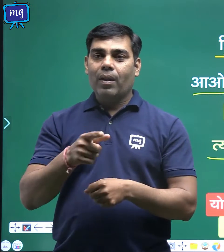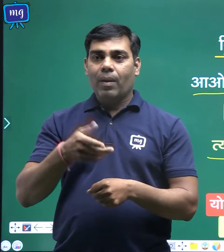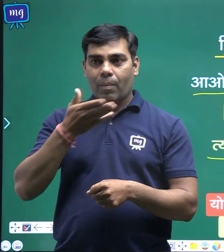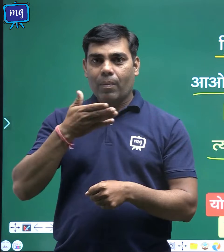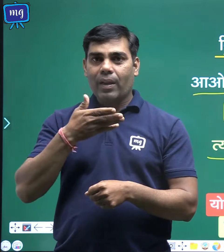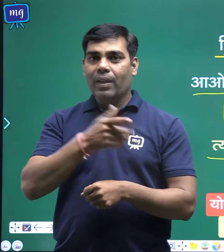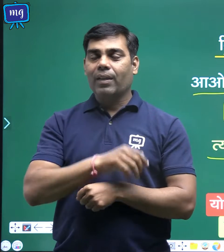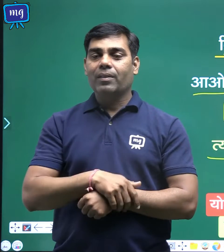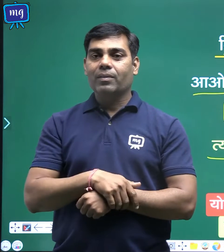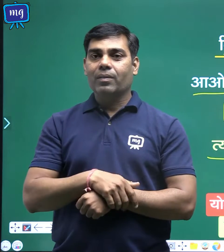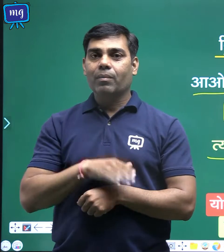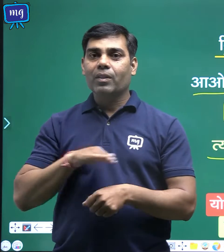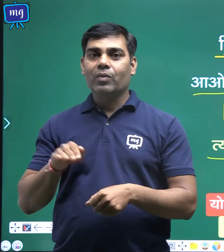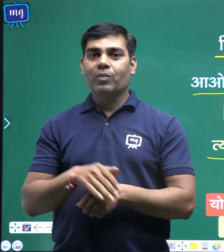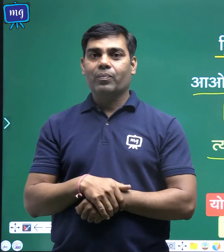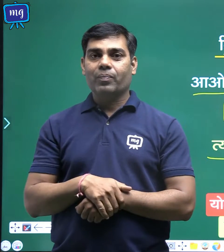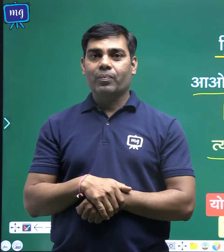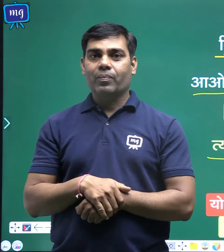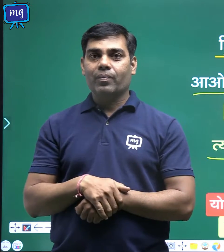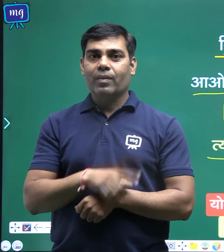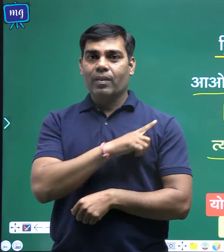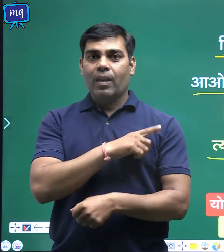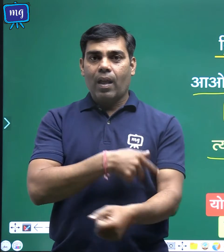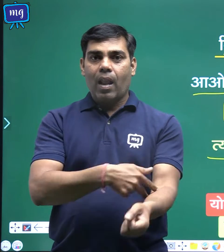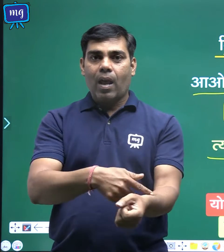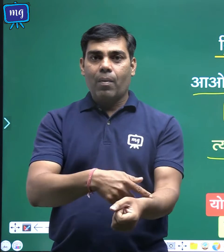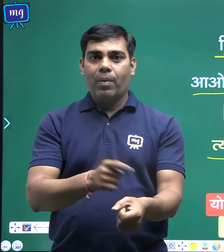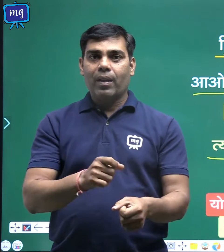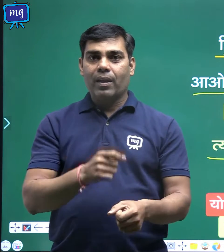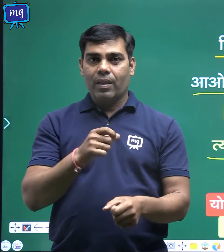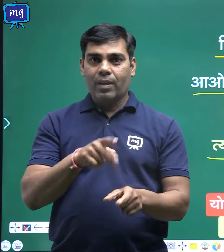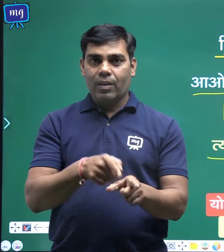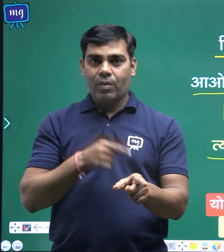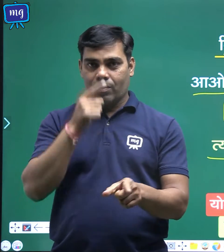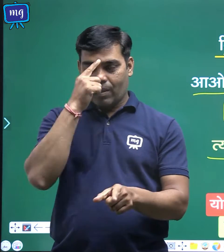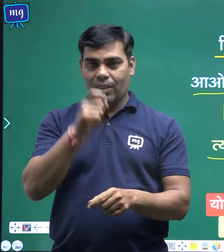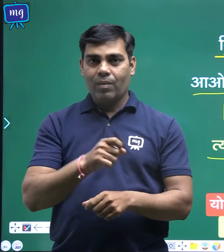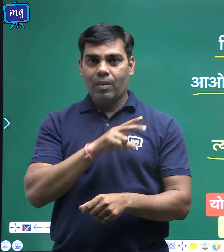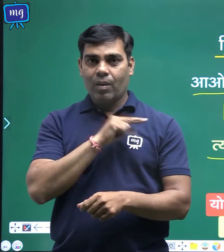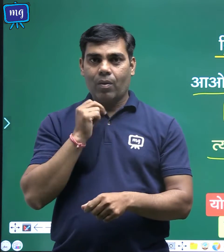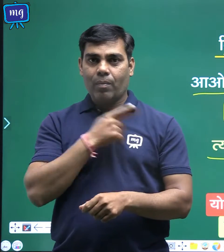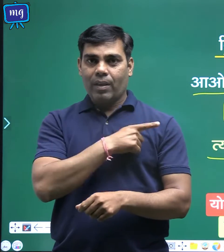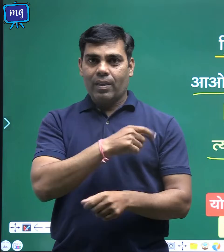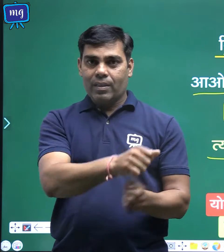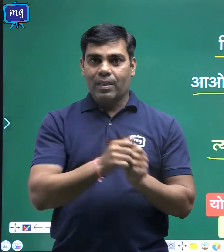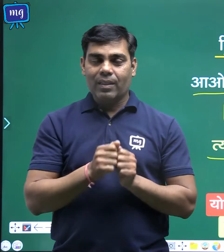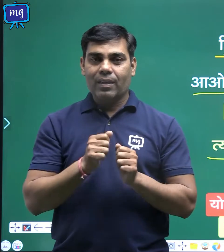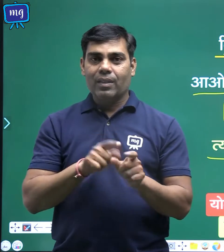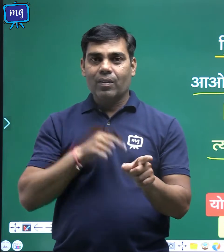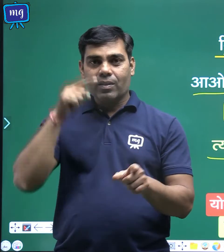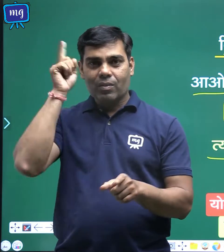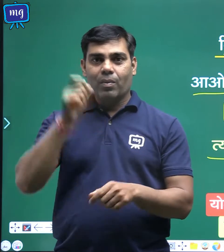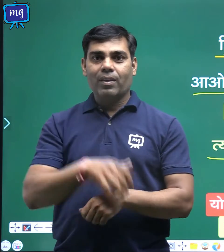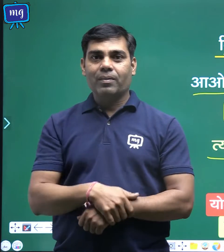पढ़ेंगे। बच्चों, मेरा नाम है योगेश कुमार तंवर और मेरे साथ हैं